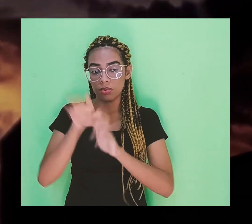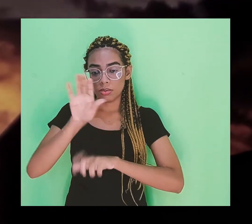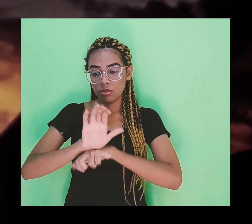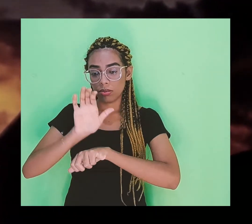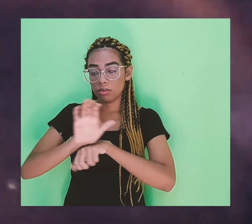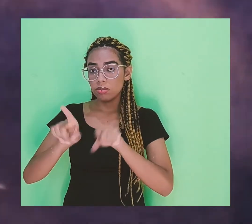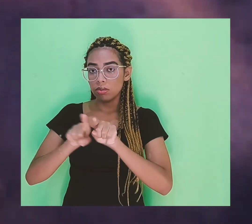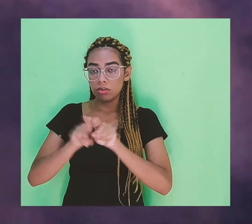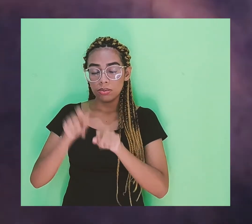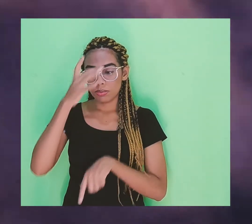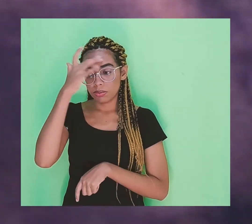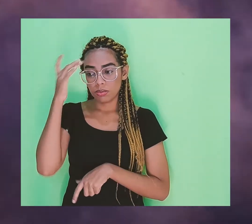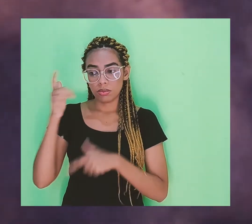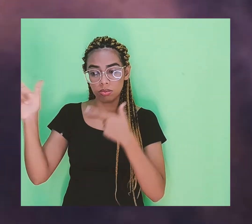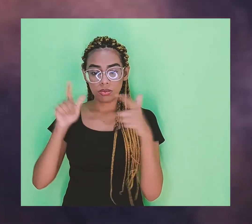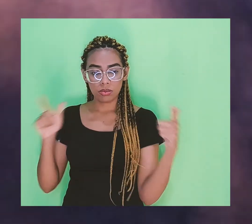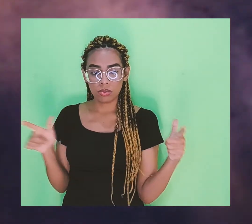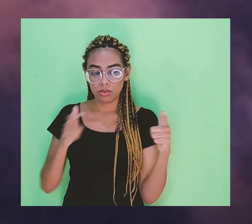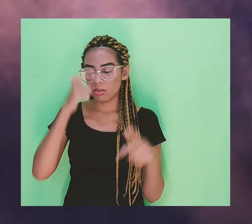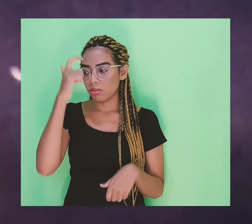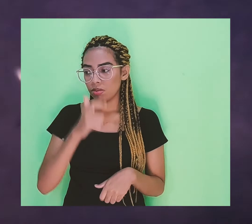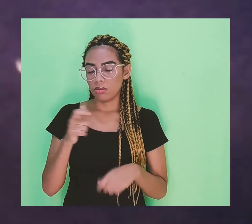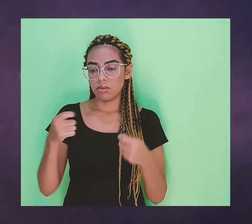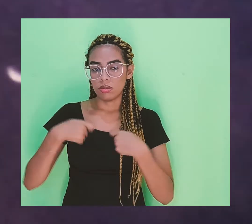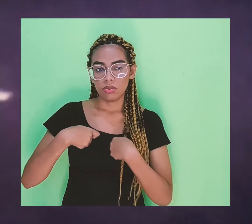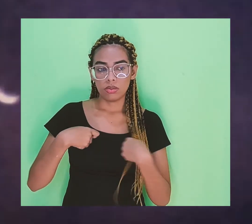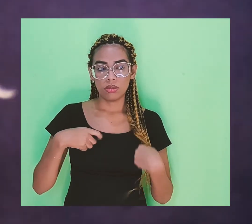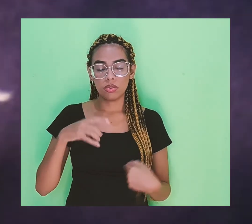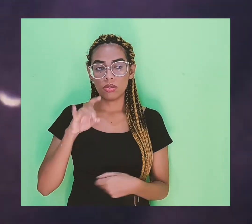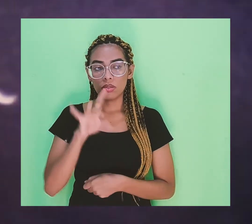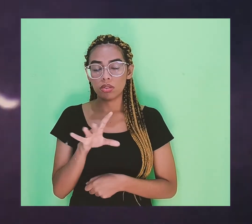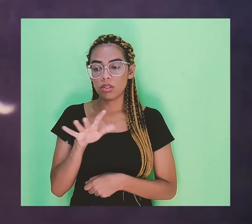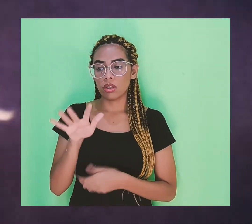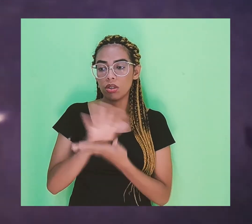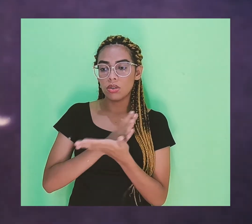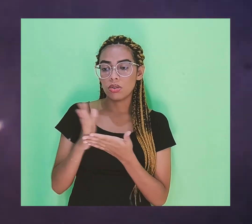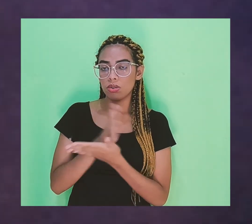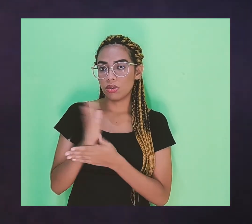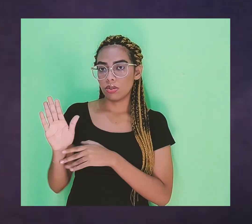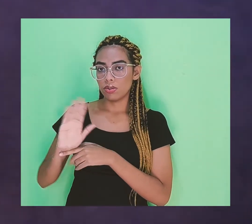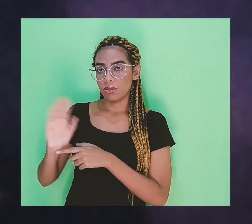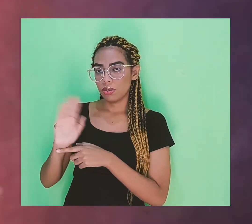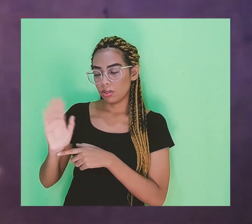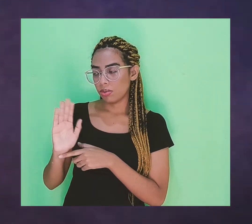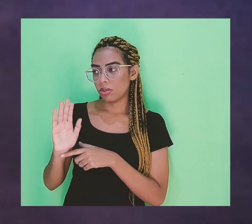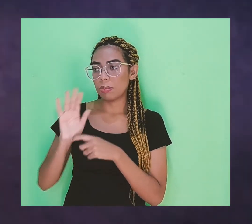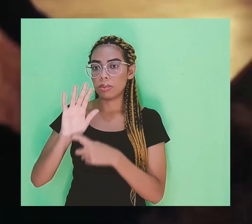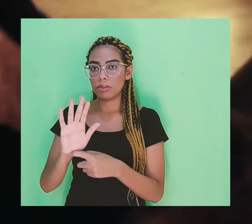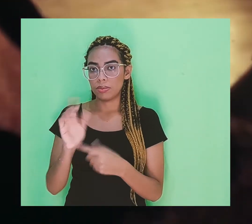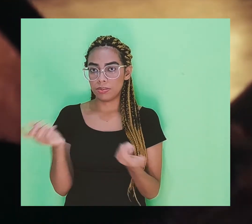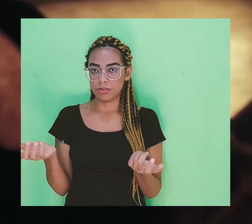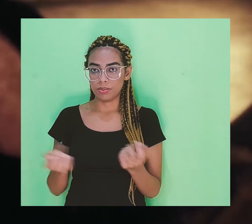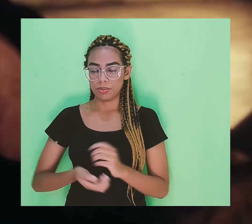por estudiosos de outra época, né? Que hoje a gente combate, sabe? Então, muito filme que sai, mesmo os que não são totalmente documentários, tipo Branco Sai